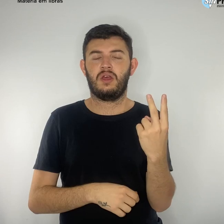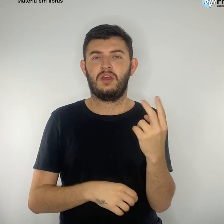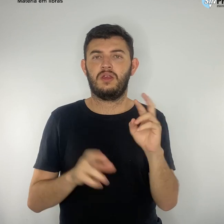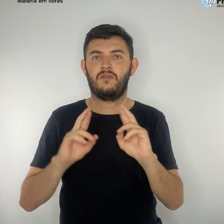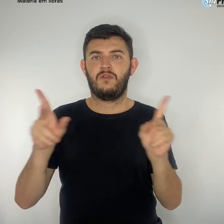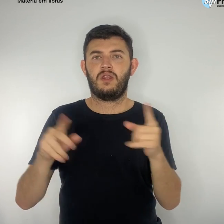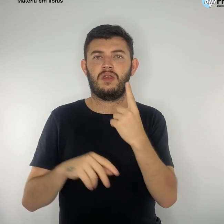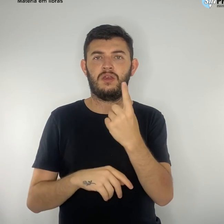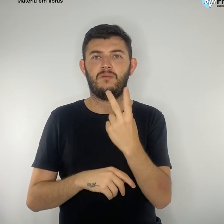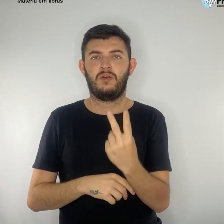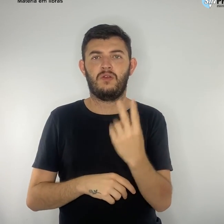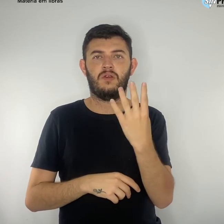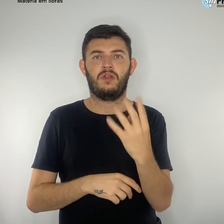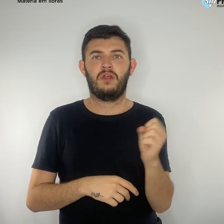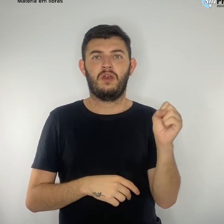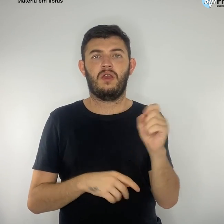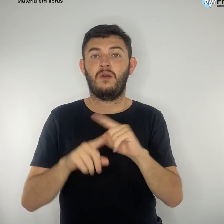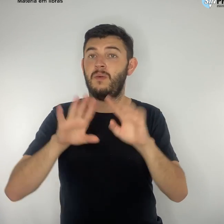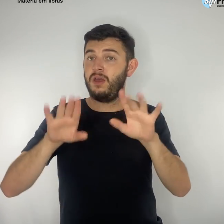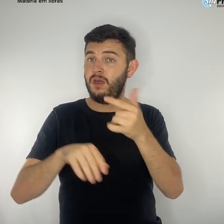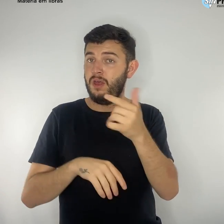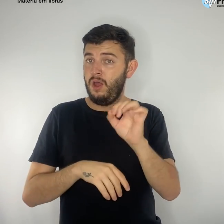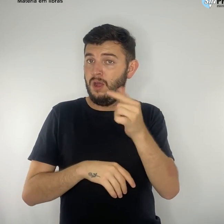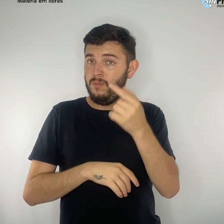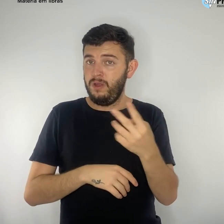1.248. E em 2023, R$